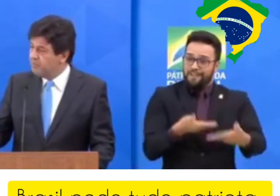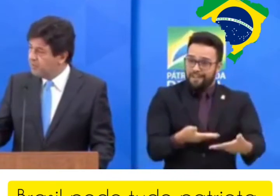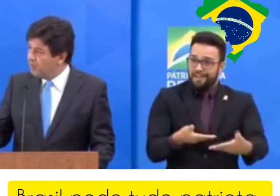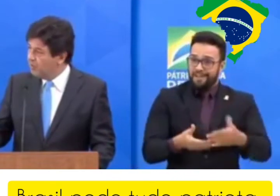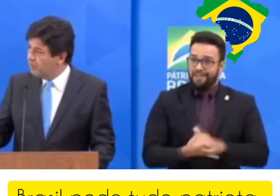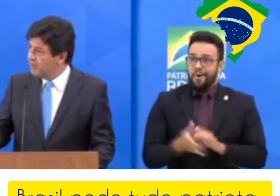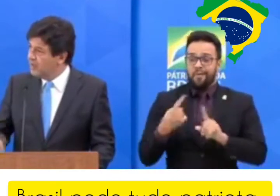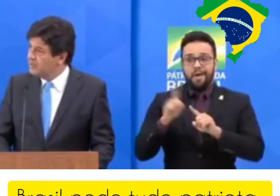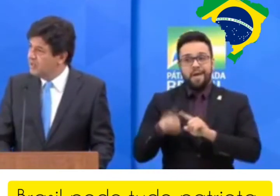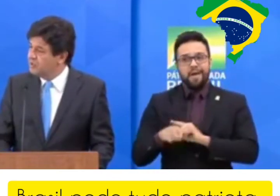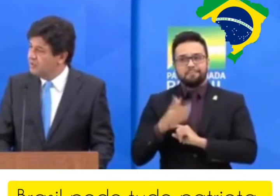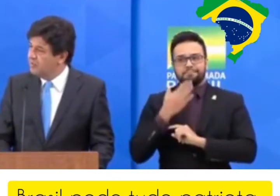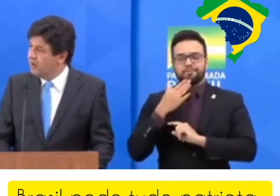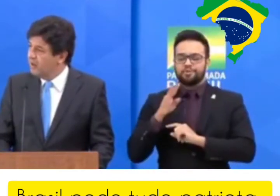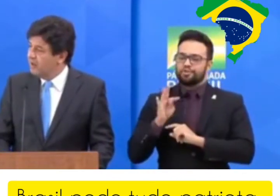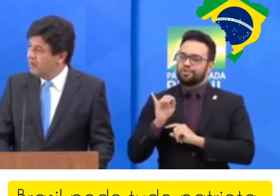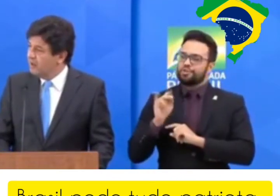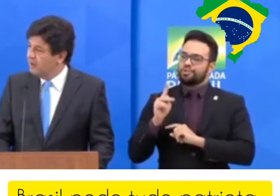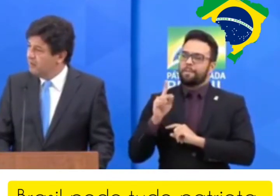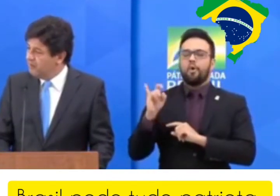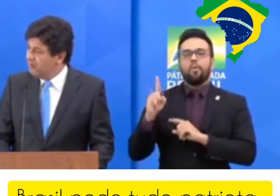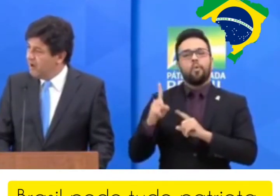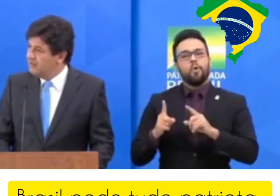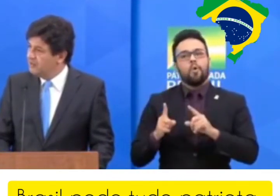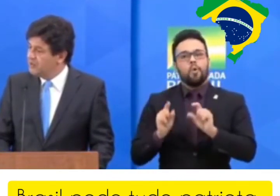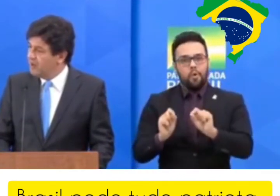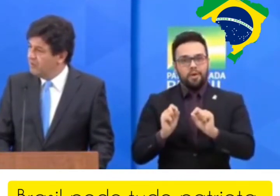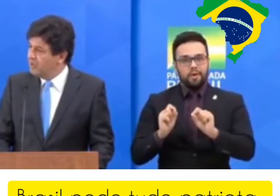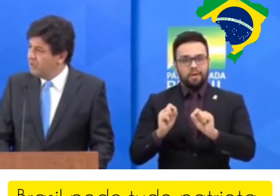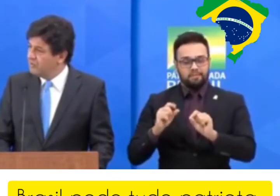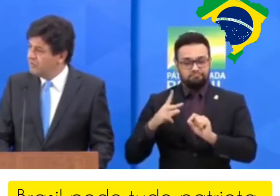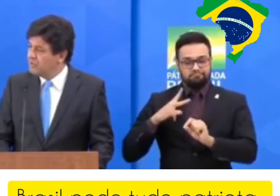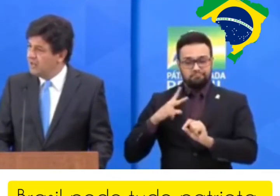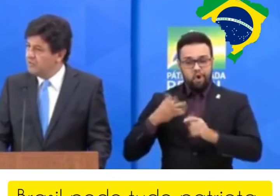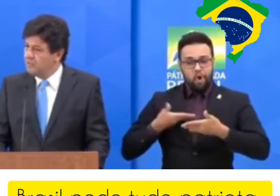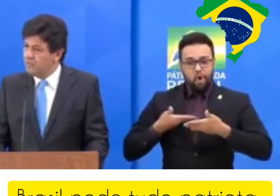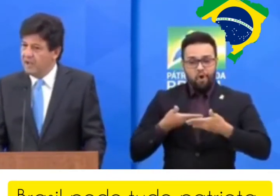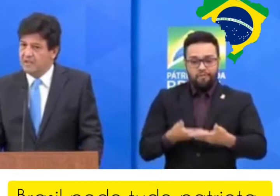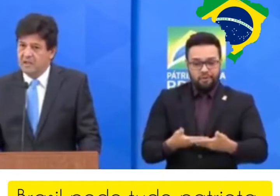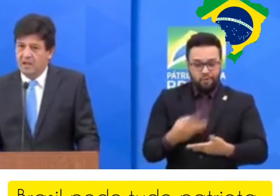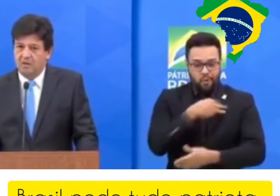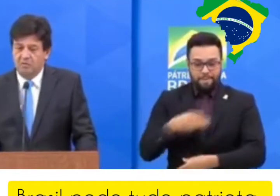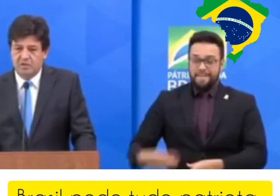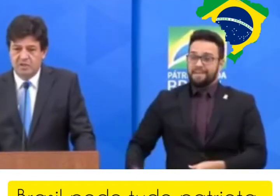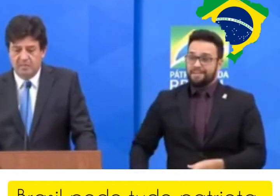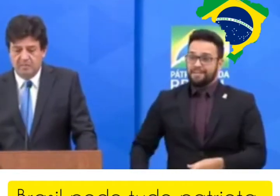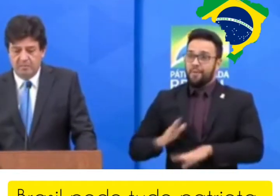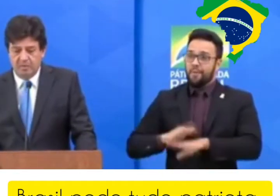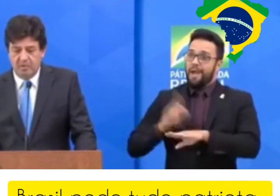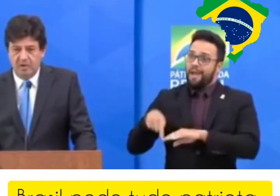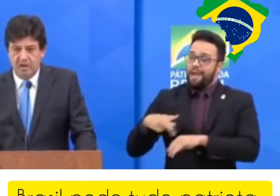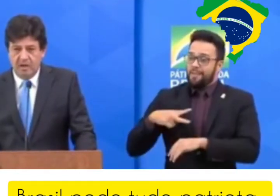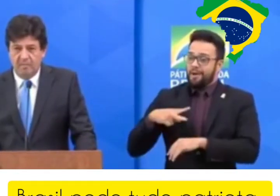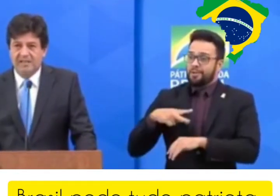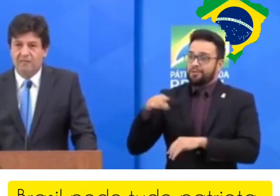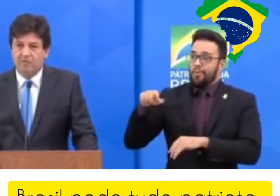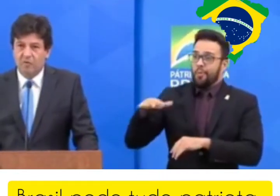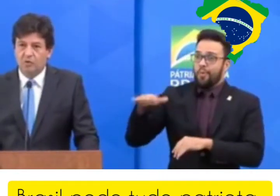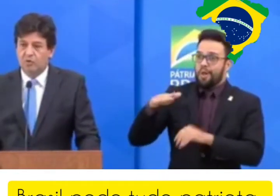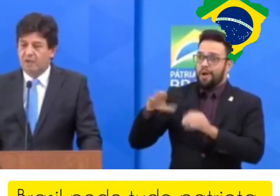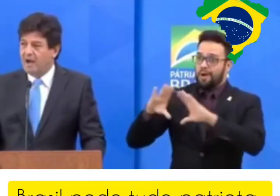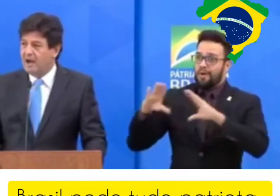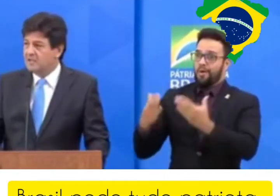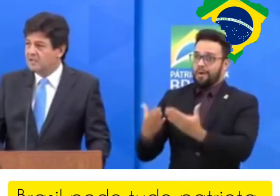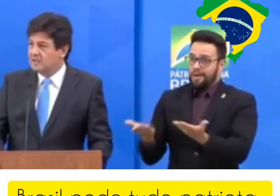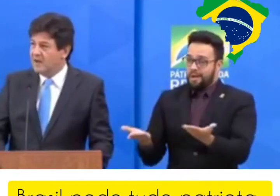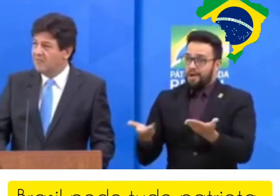tão típico da iniciativa privada, chamarem um ministro de Estado de um país com um sistema público. Mas é